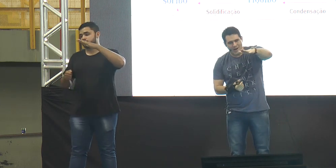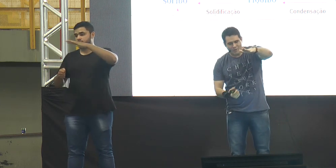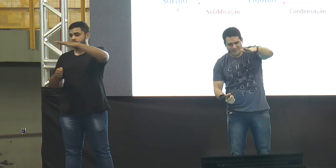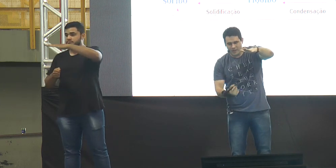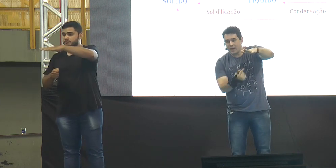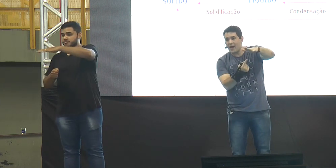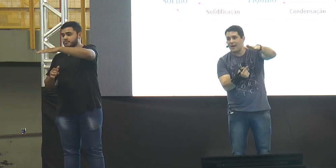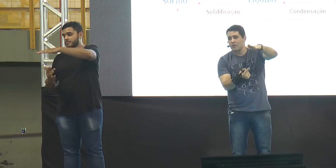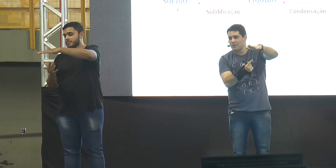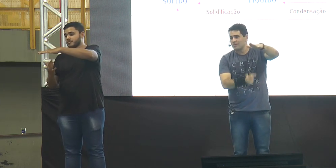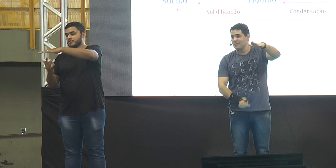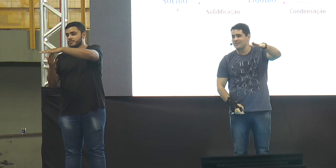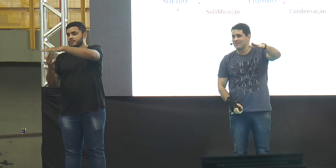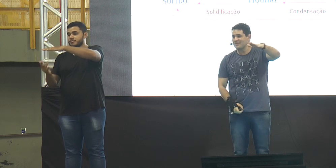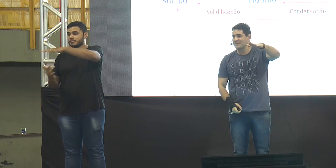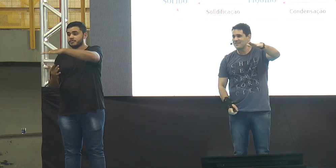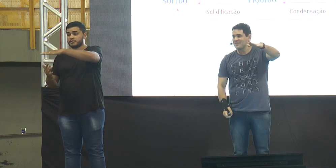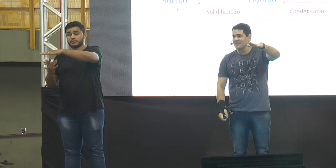no local que saía água.